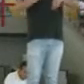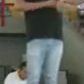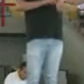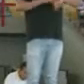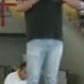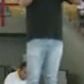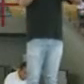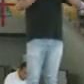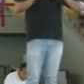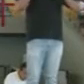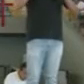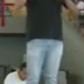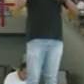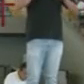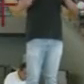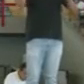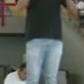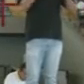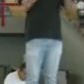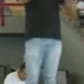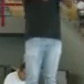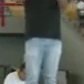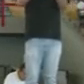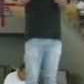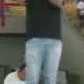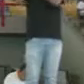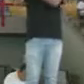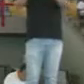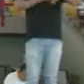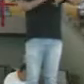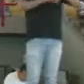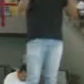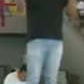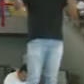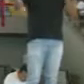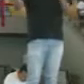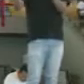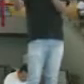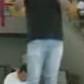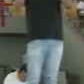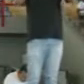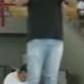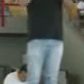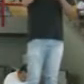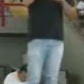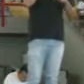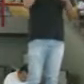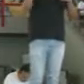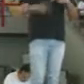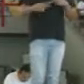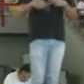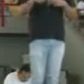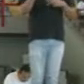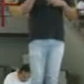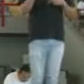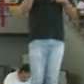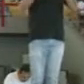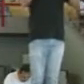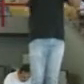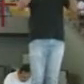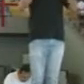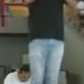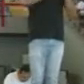senão estamos tirando o tempo das outras provas. Não estamos nesse projeto do Enem para fazer redação,